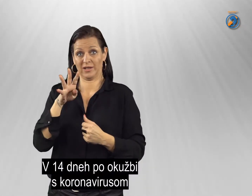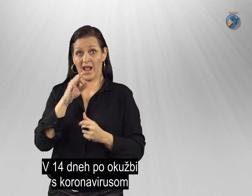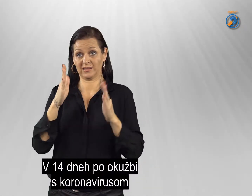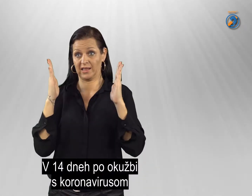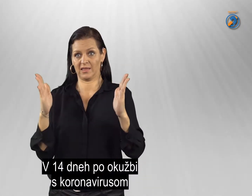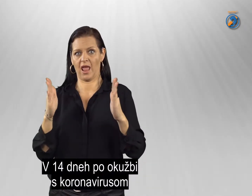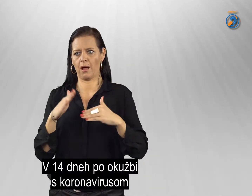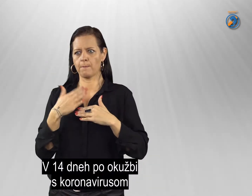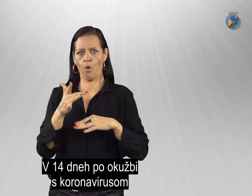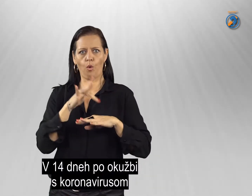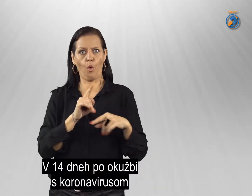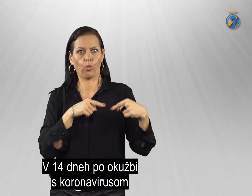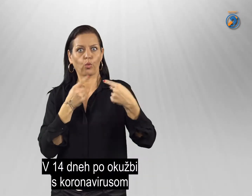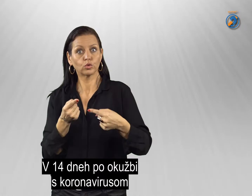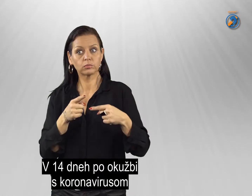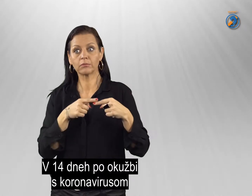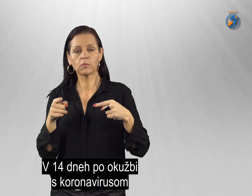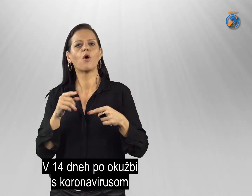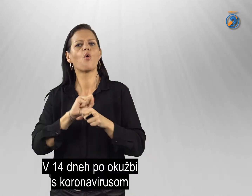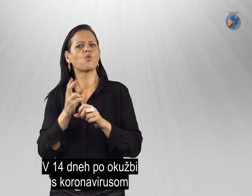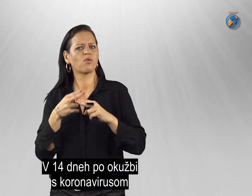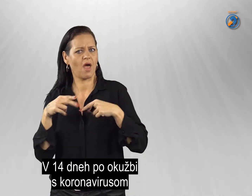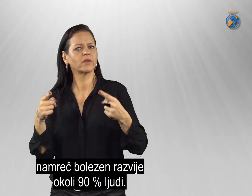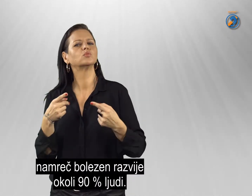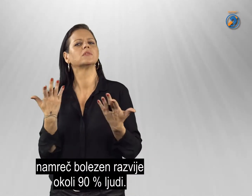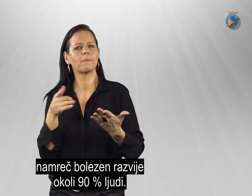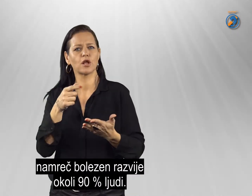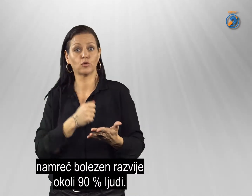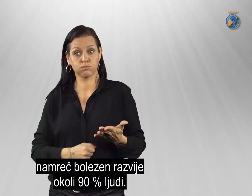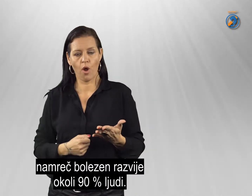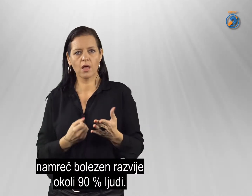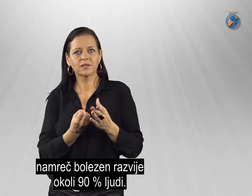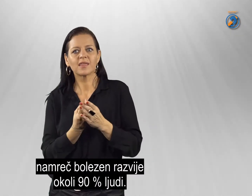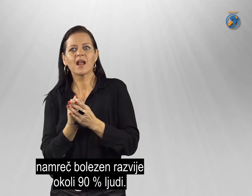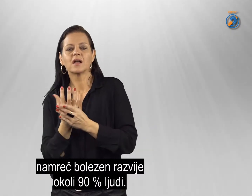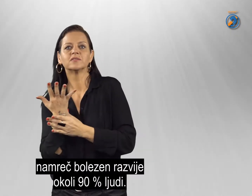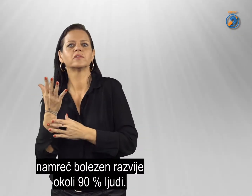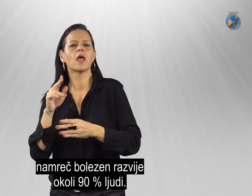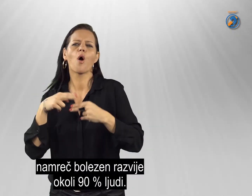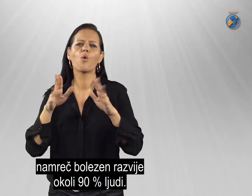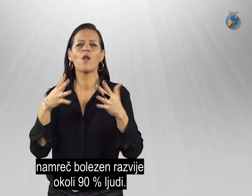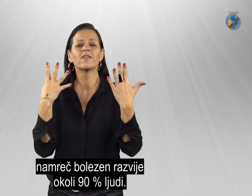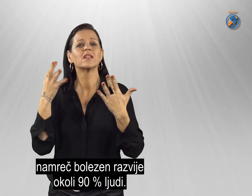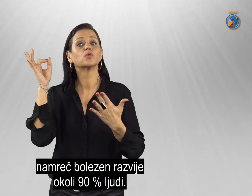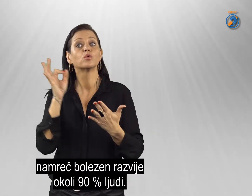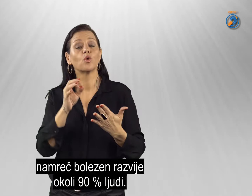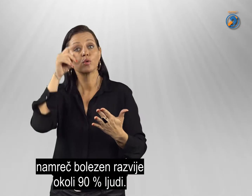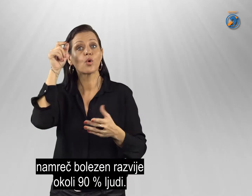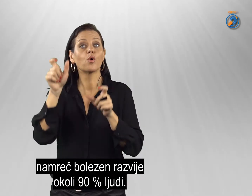V 14 dneh po okužbi s koronavirusom namreč bolezen razvije okoli 90%